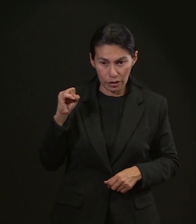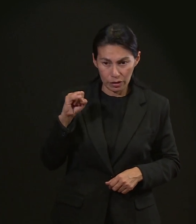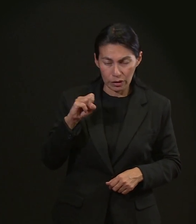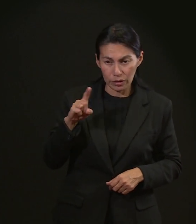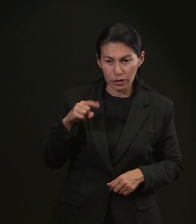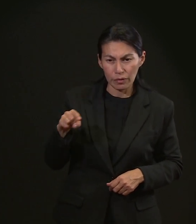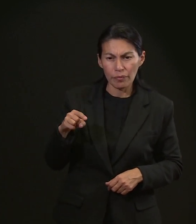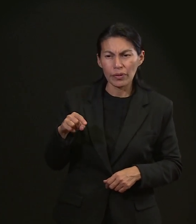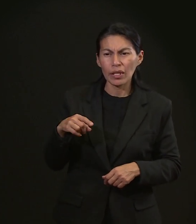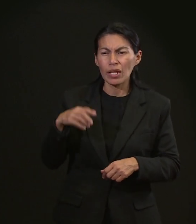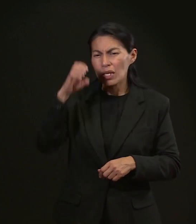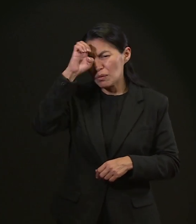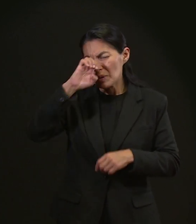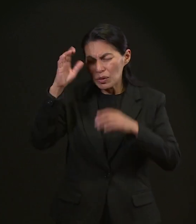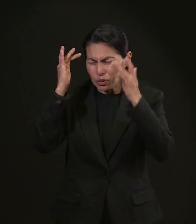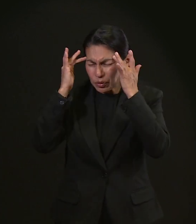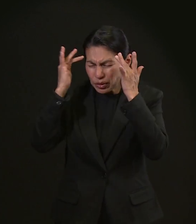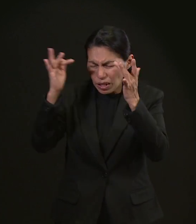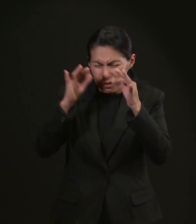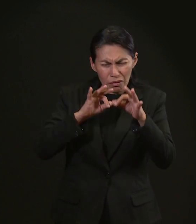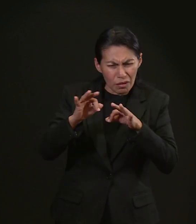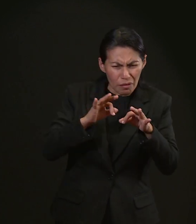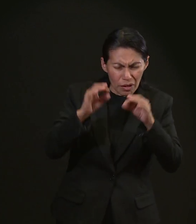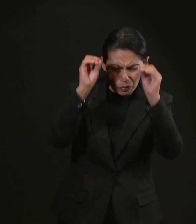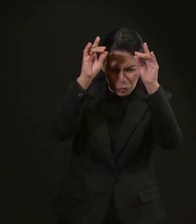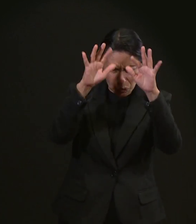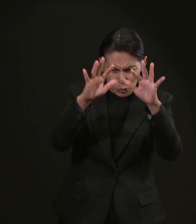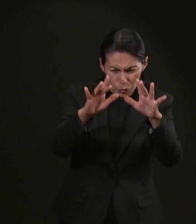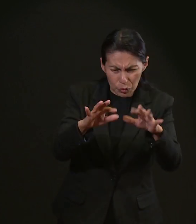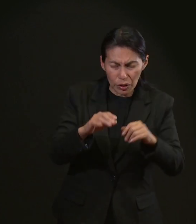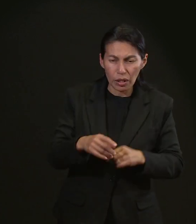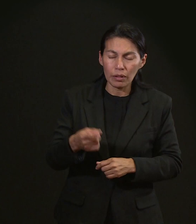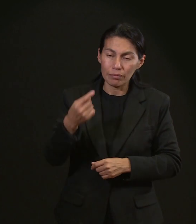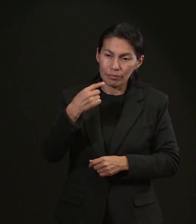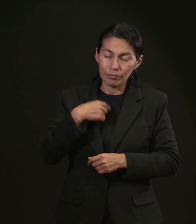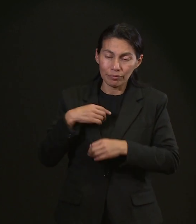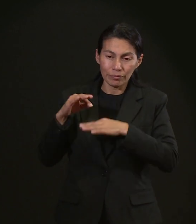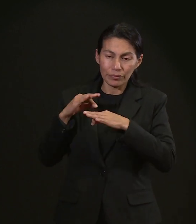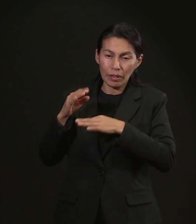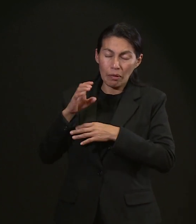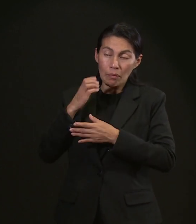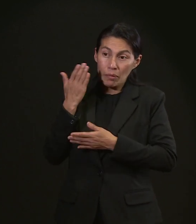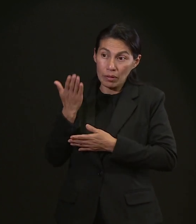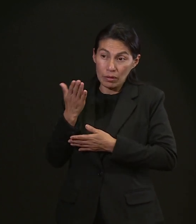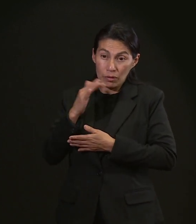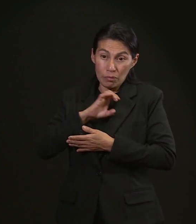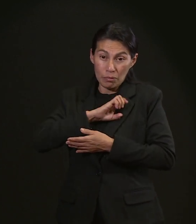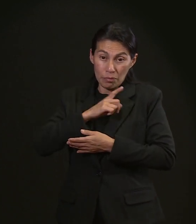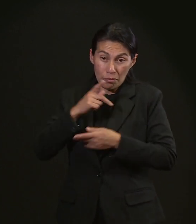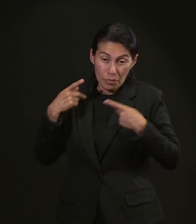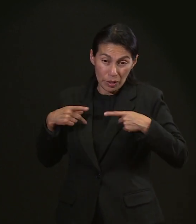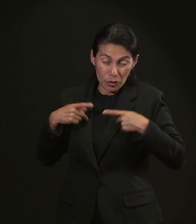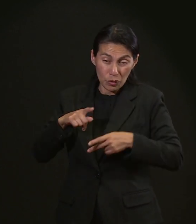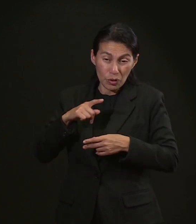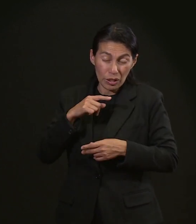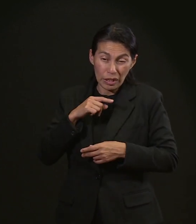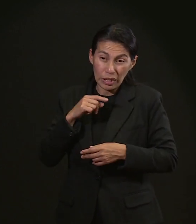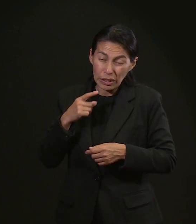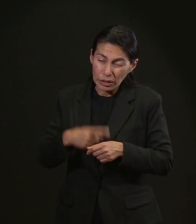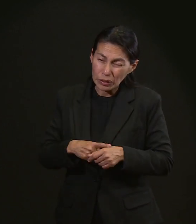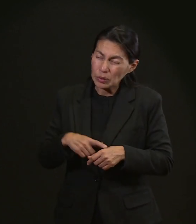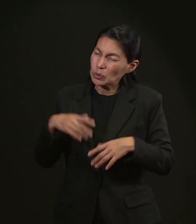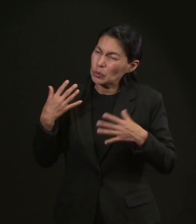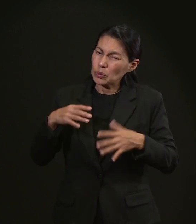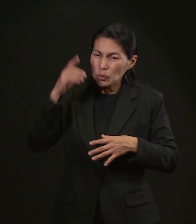continúe trabajando en ella porque el eterno me conceda mi petición personal así como por como